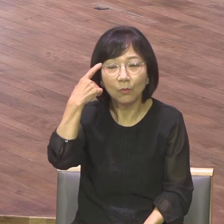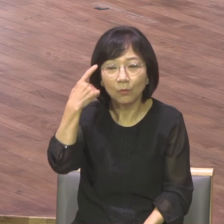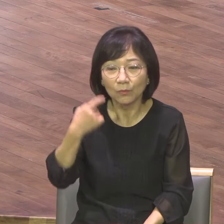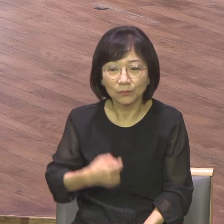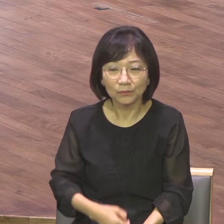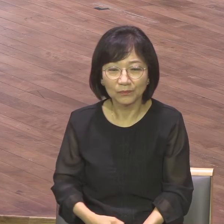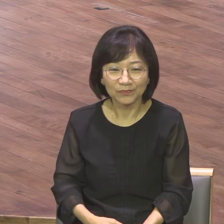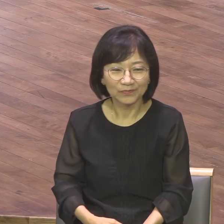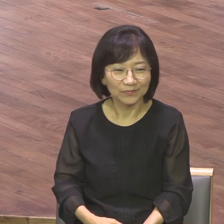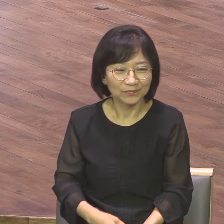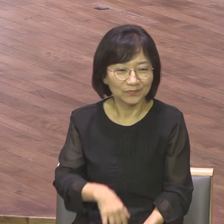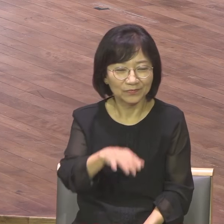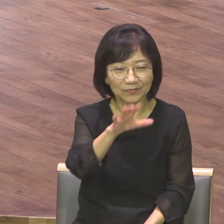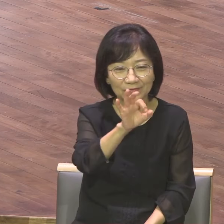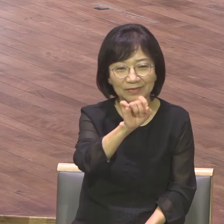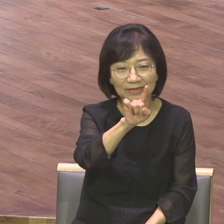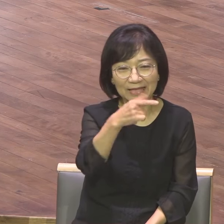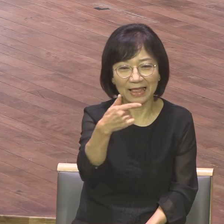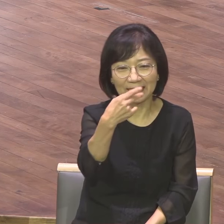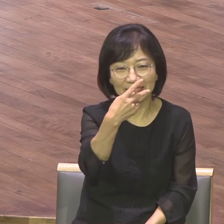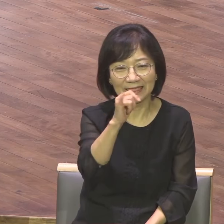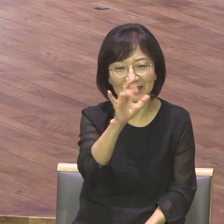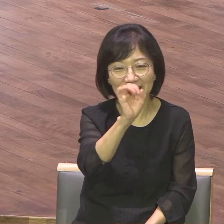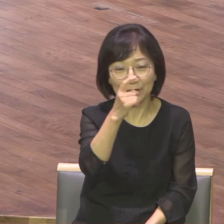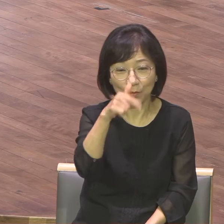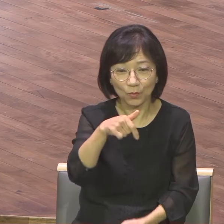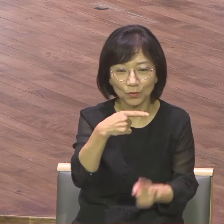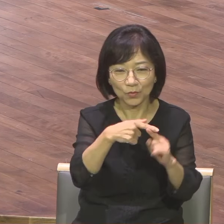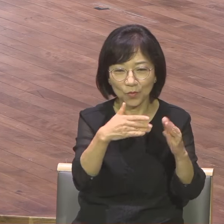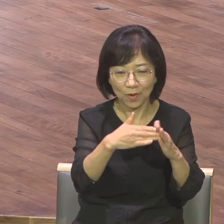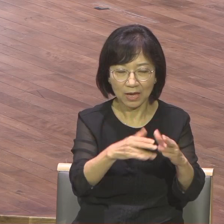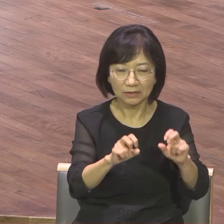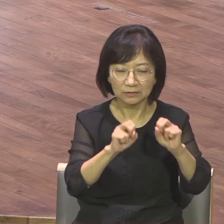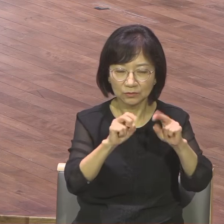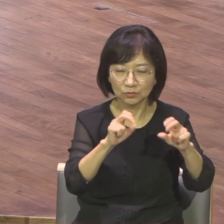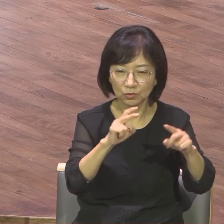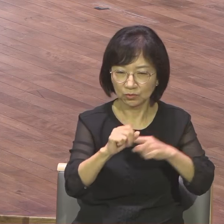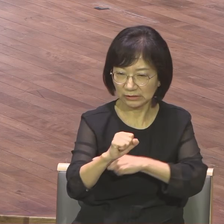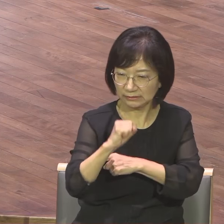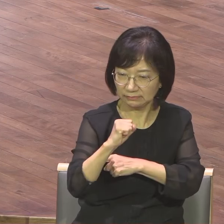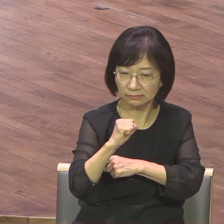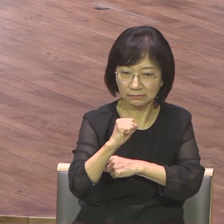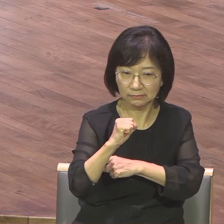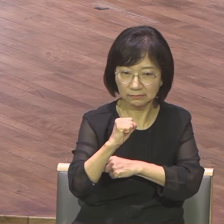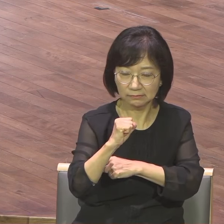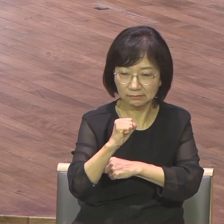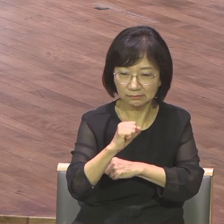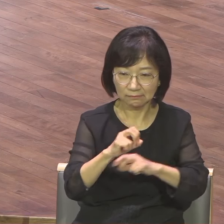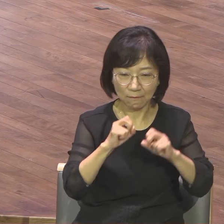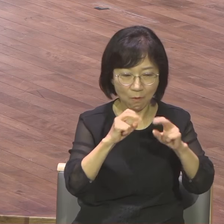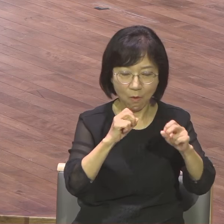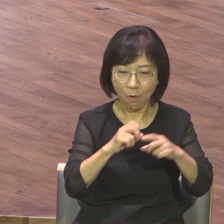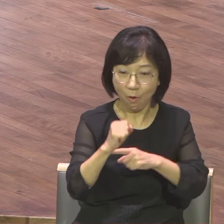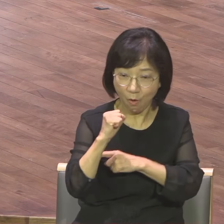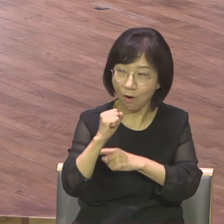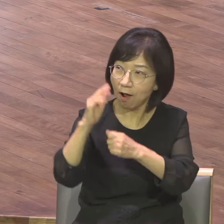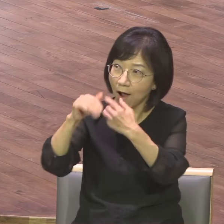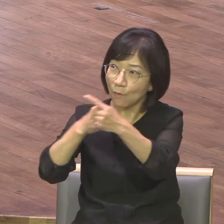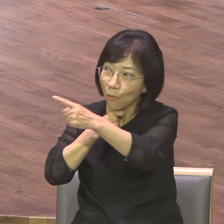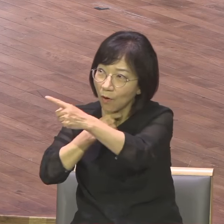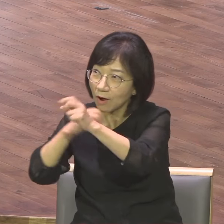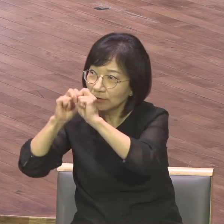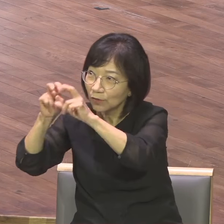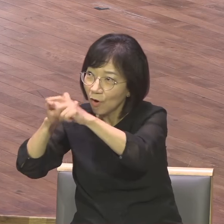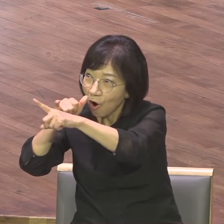안디옥 교회는 성교의 이 모델이죠. 하나님이 원하는 그 하니까 하나님이